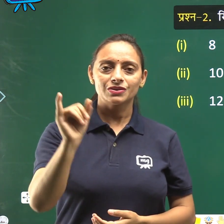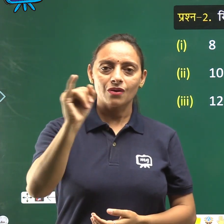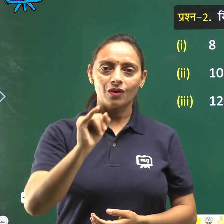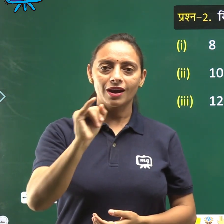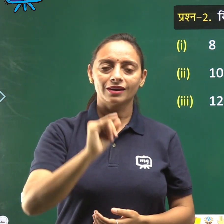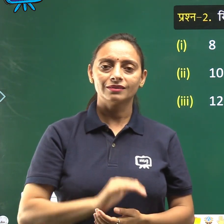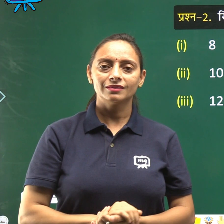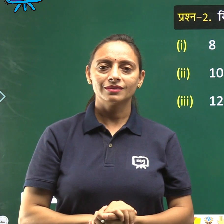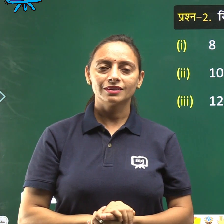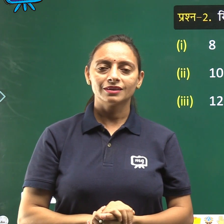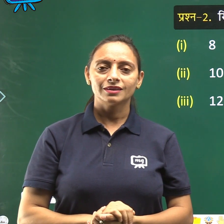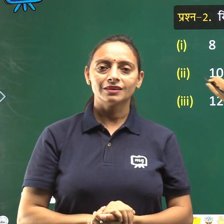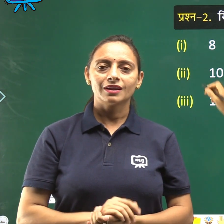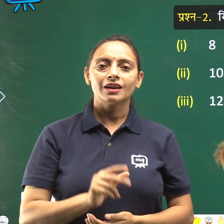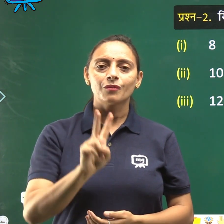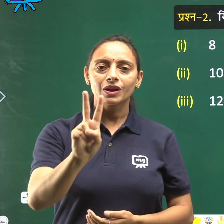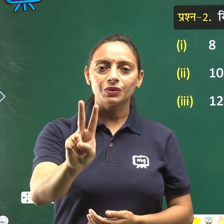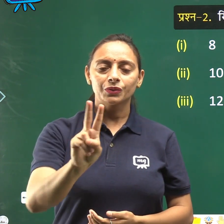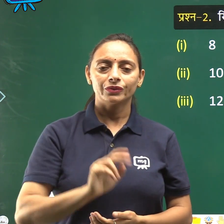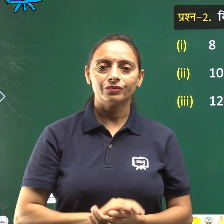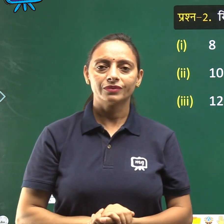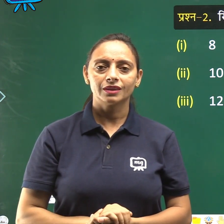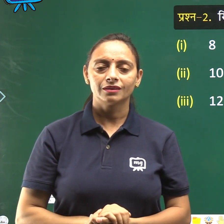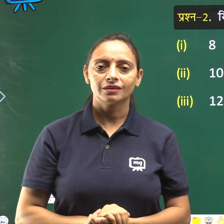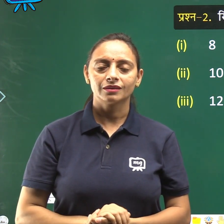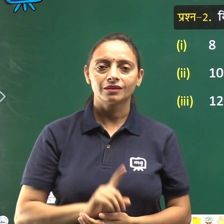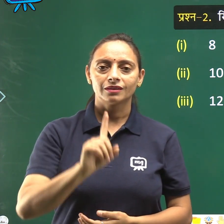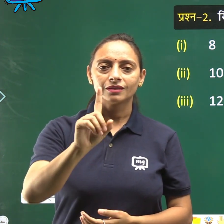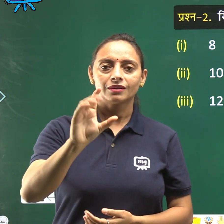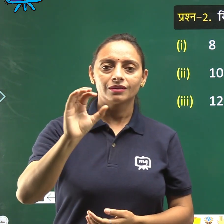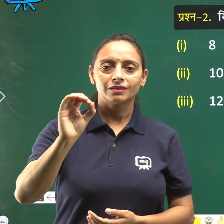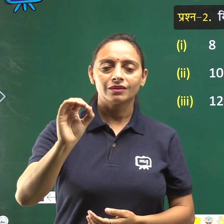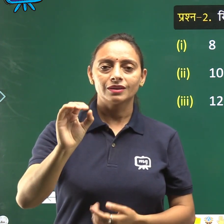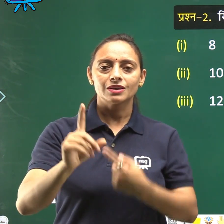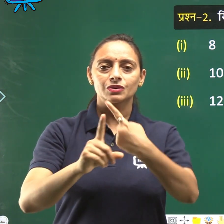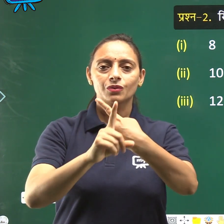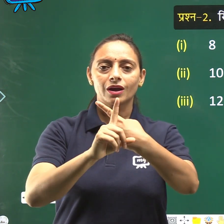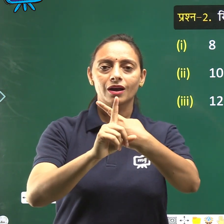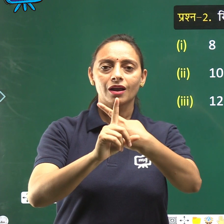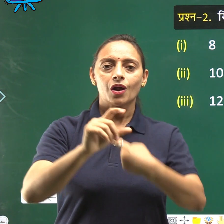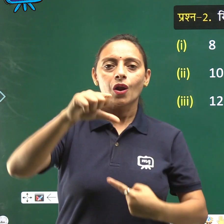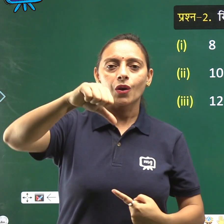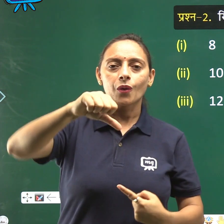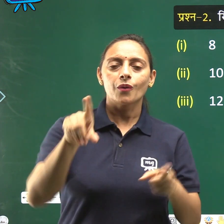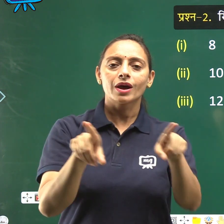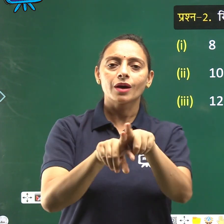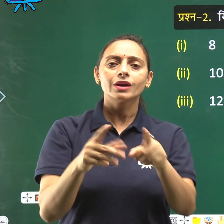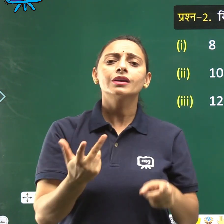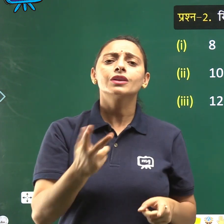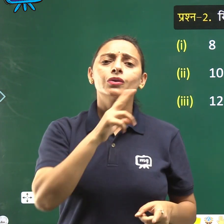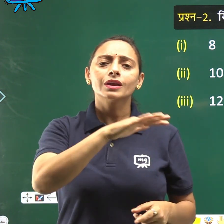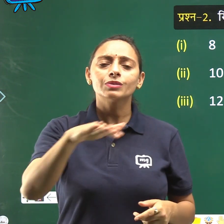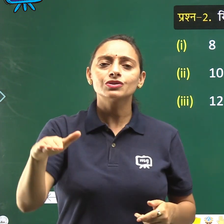16। नंबर 2, 10 गुना 9 बराबर कितना होता है